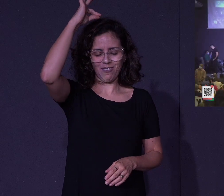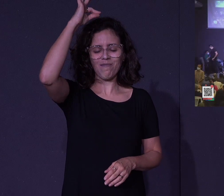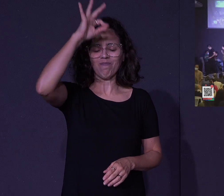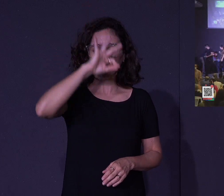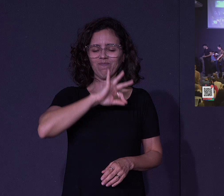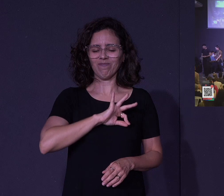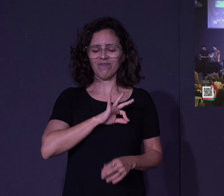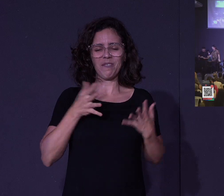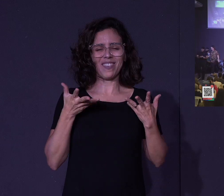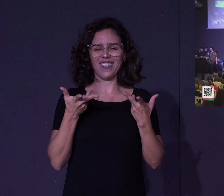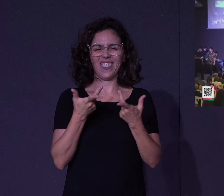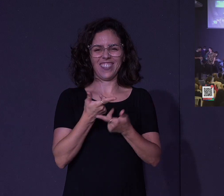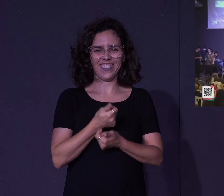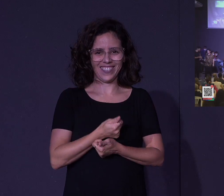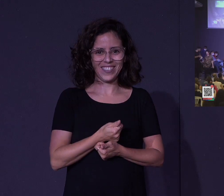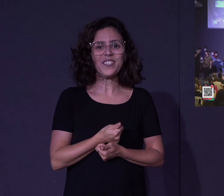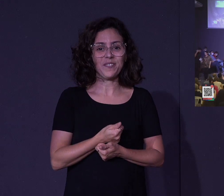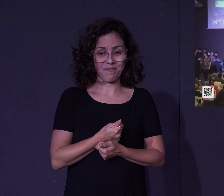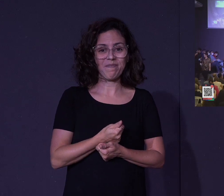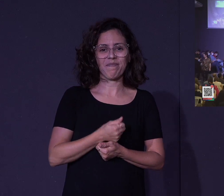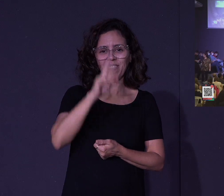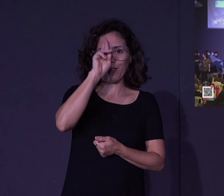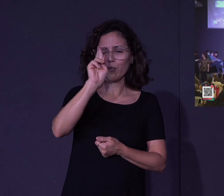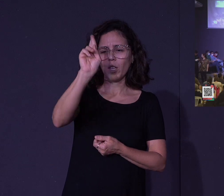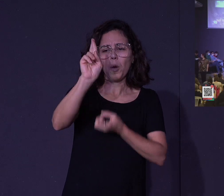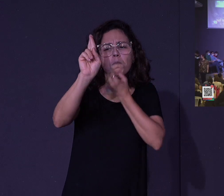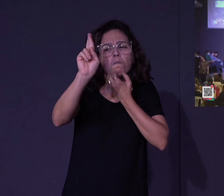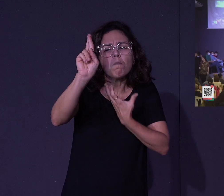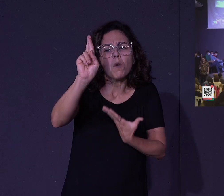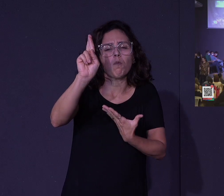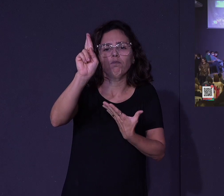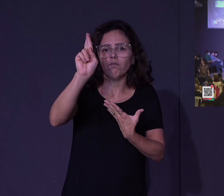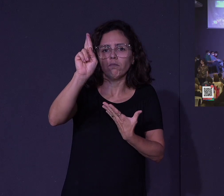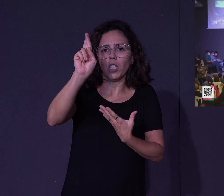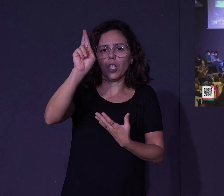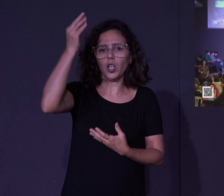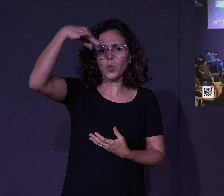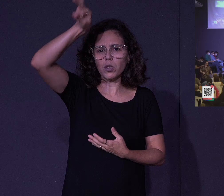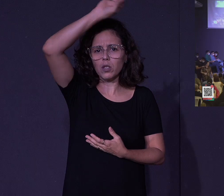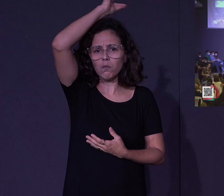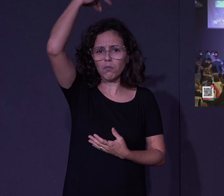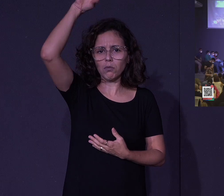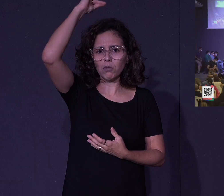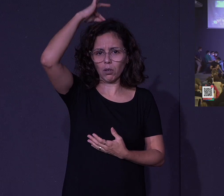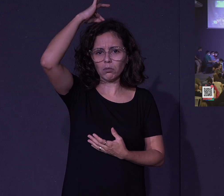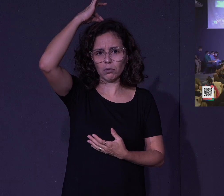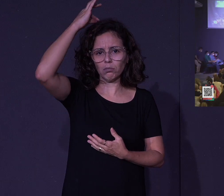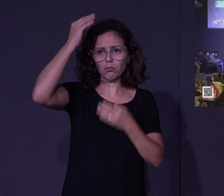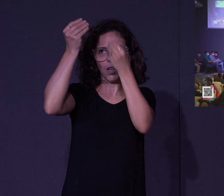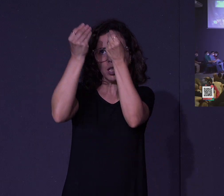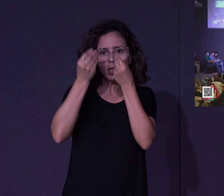O Senhor, por bondade e pela ação do seu Espírito, lhe trouxe aqui para ministrar a sua vida e ao seu